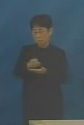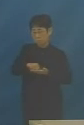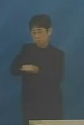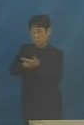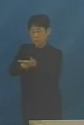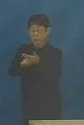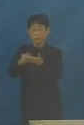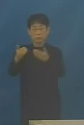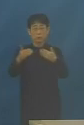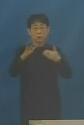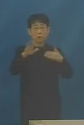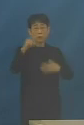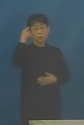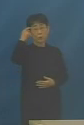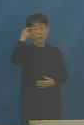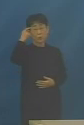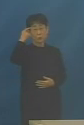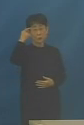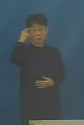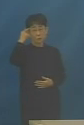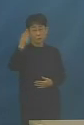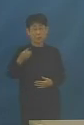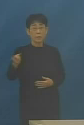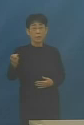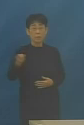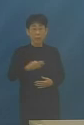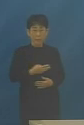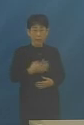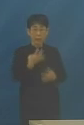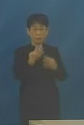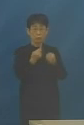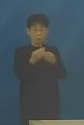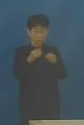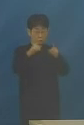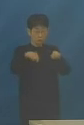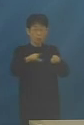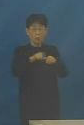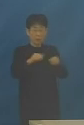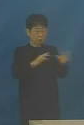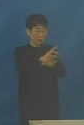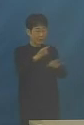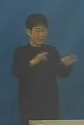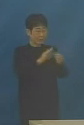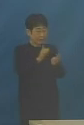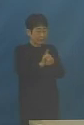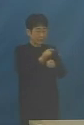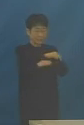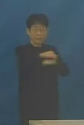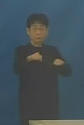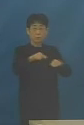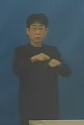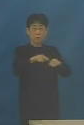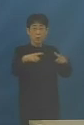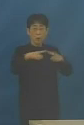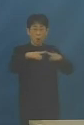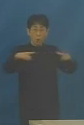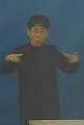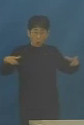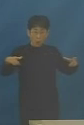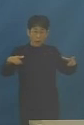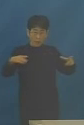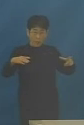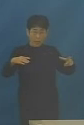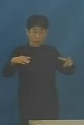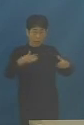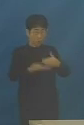考えておりますそしてへ数十丁にも及ぶという経済対策大型の補正予算の編成が